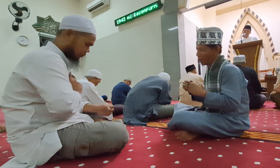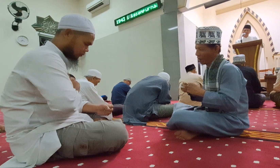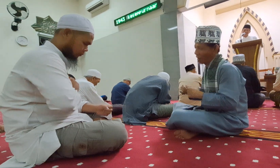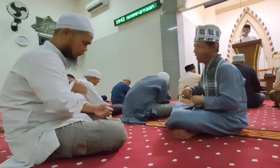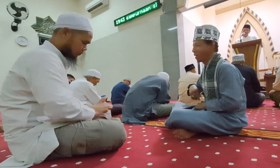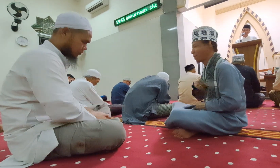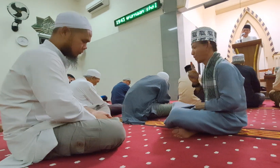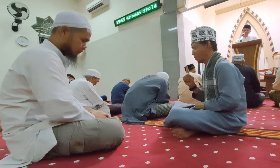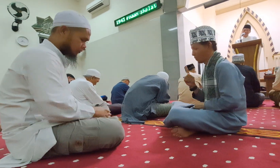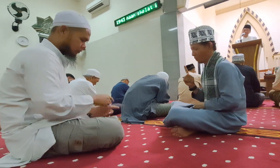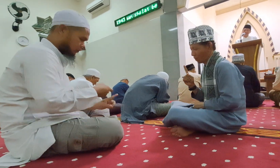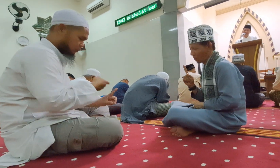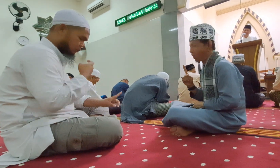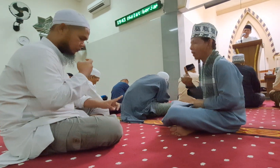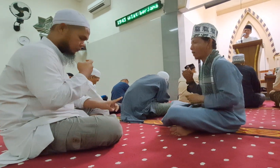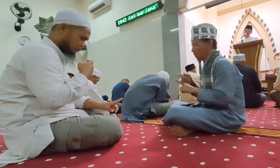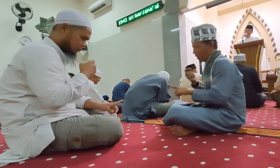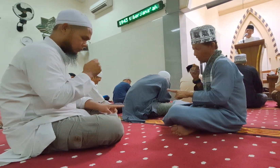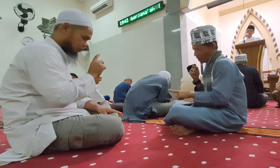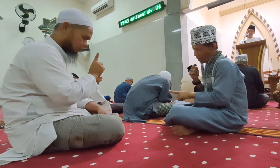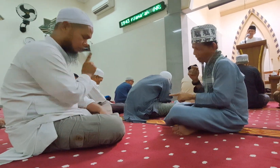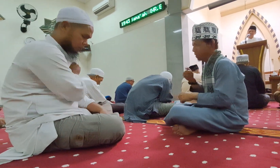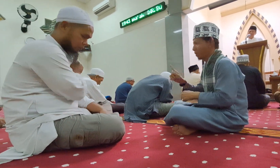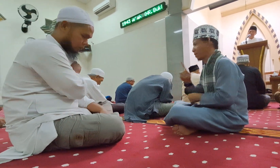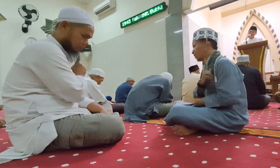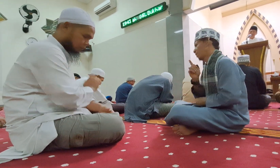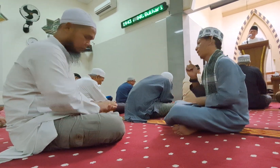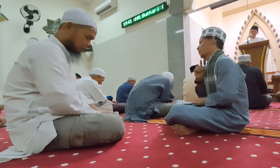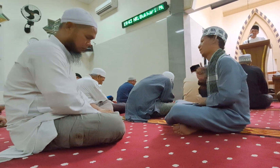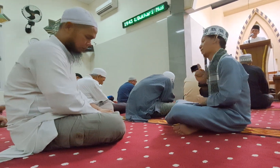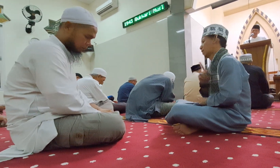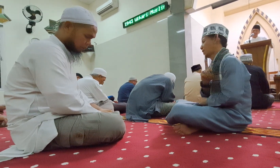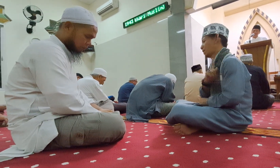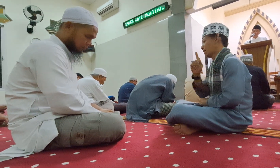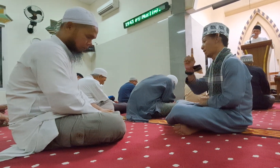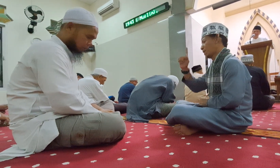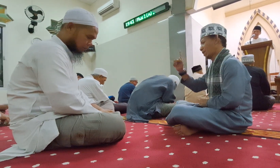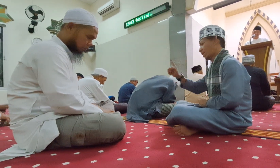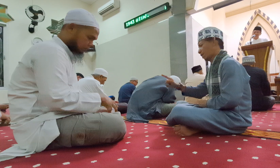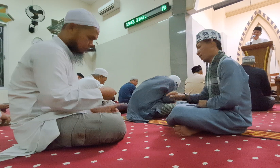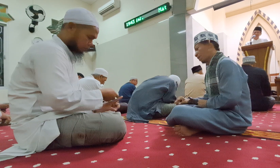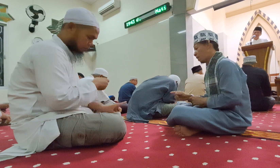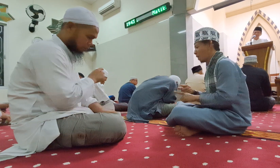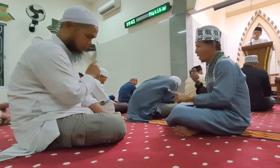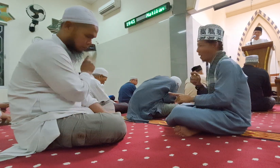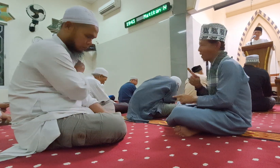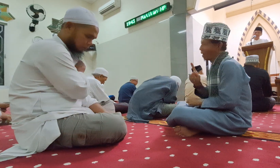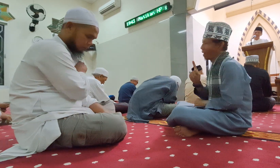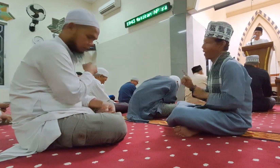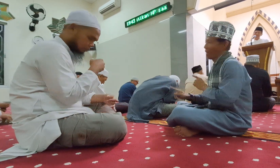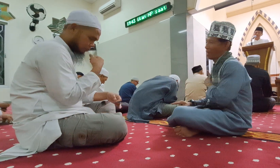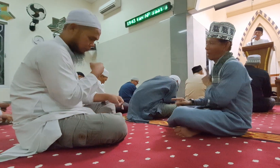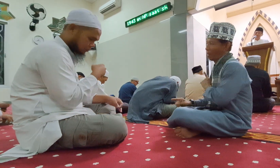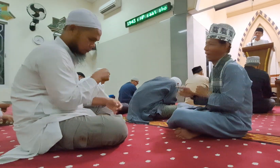menjaga diri dari apa menjaga diri dari dosa menjaga diri dari latihannya